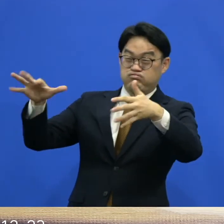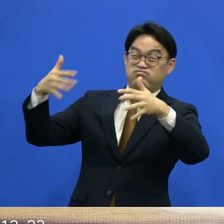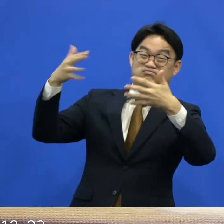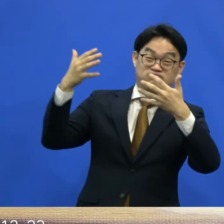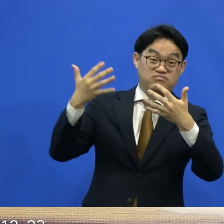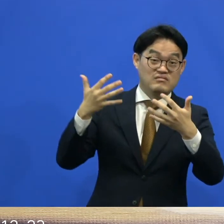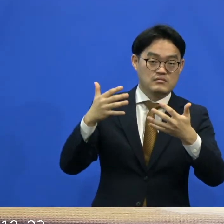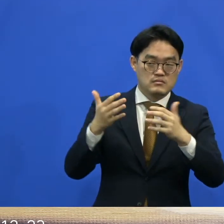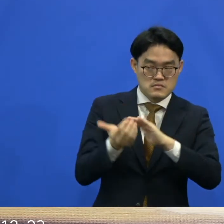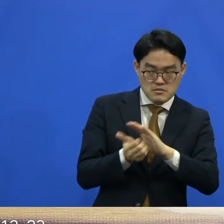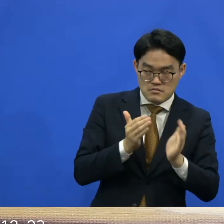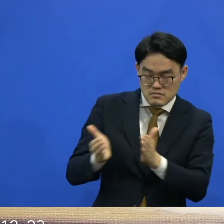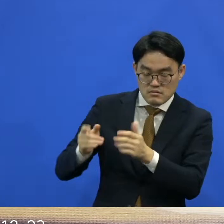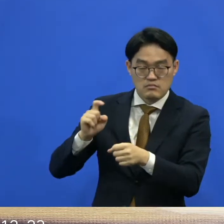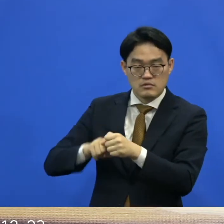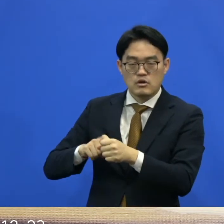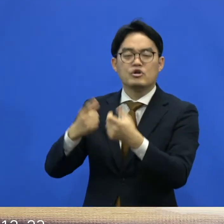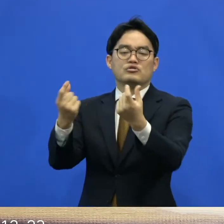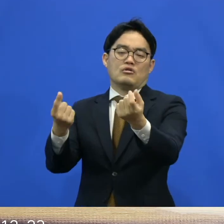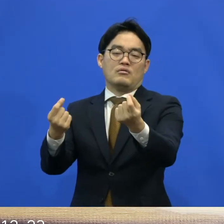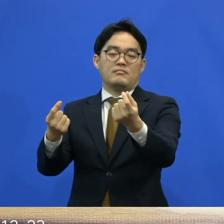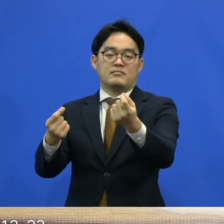철심을 받았다.